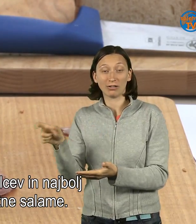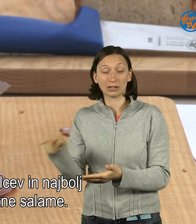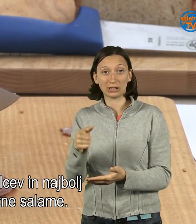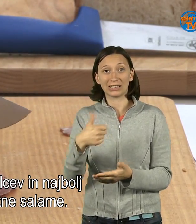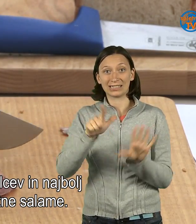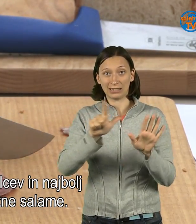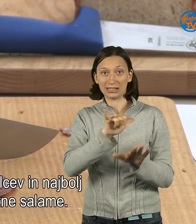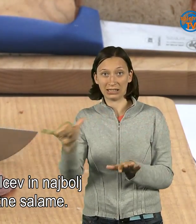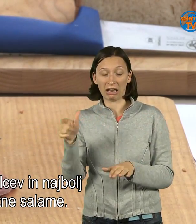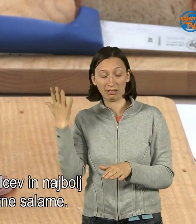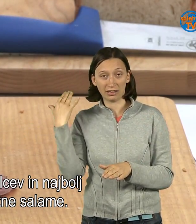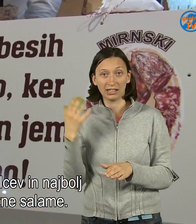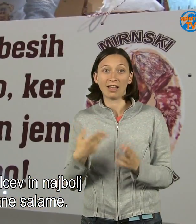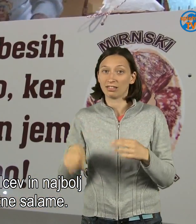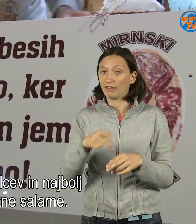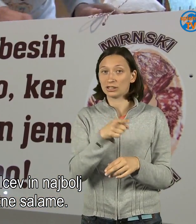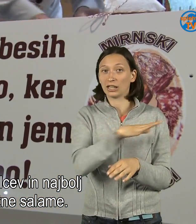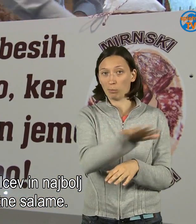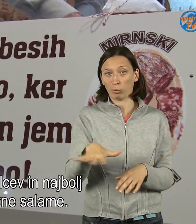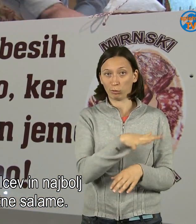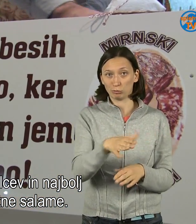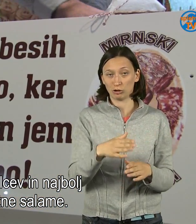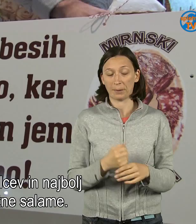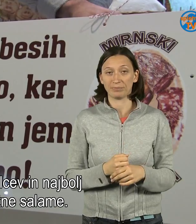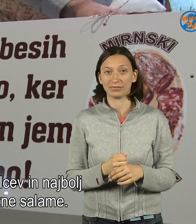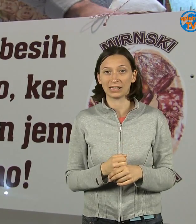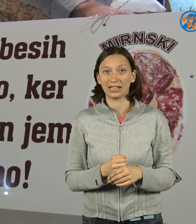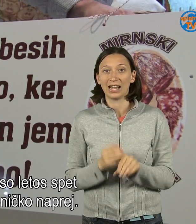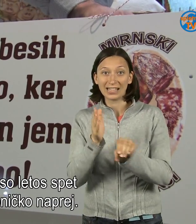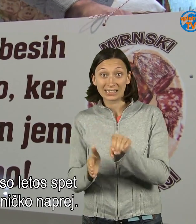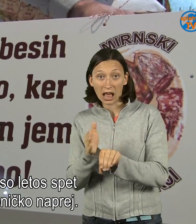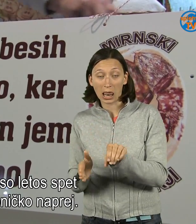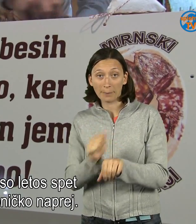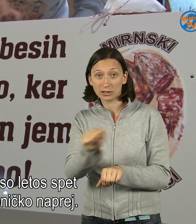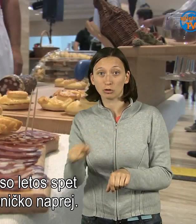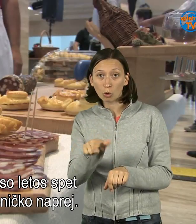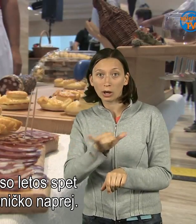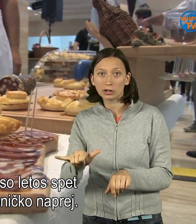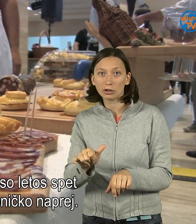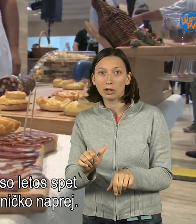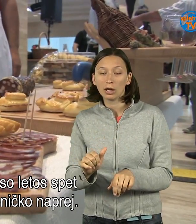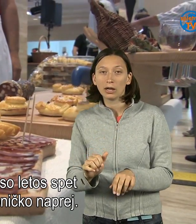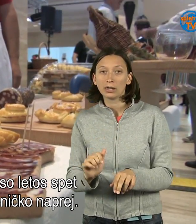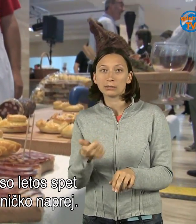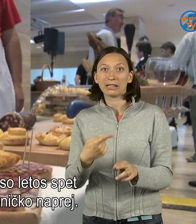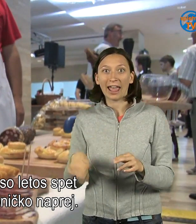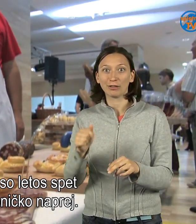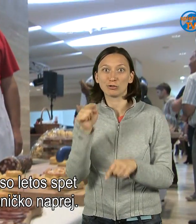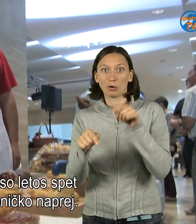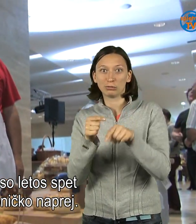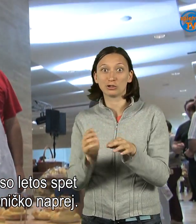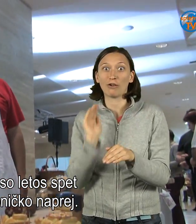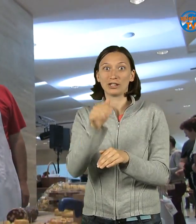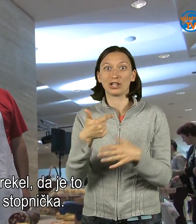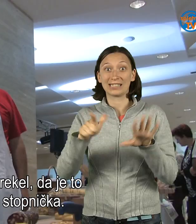v teh 17 letih je največ iz tega področja. Salame so letos spet eno stopničko naprej, to je že